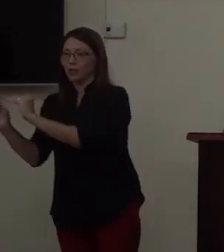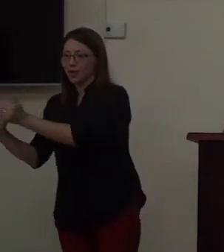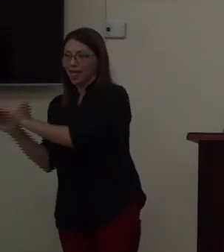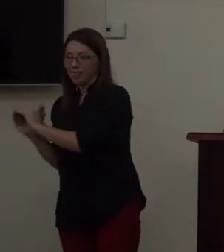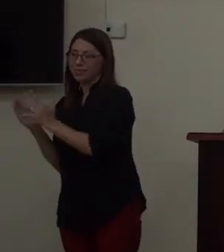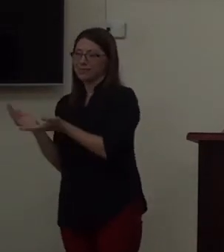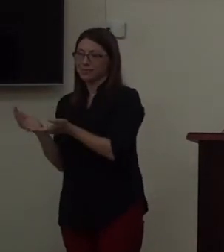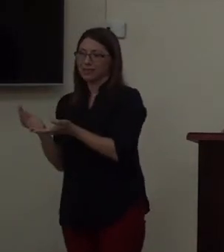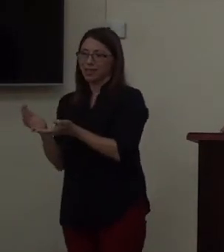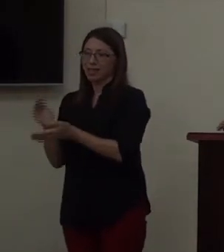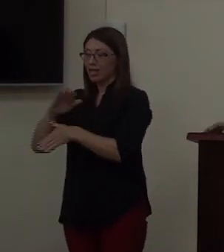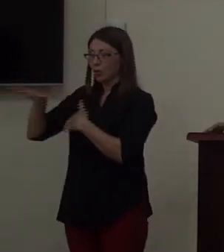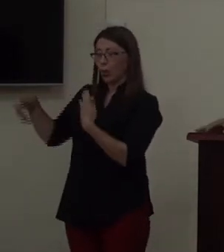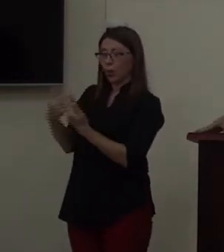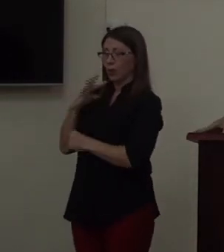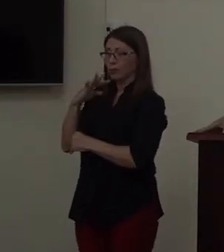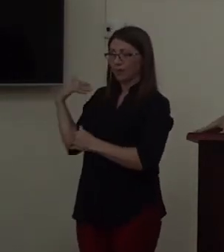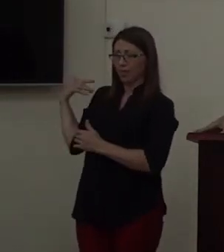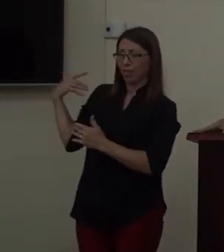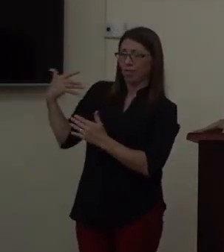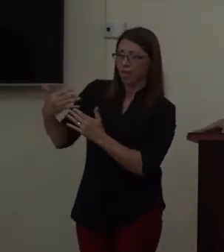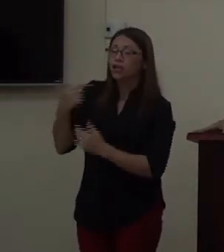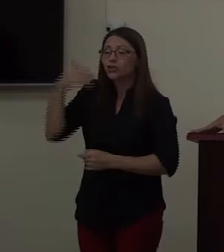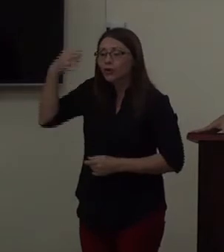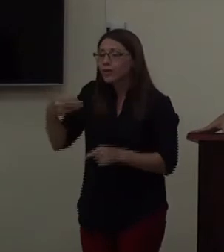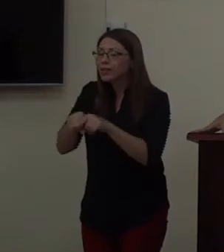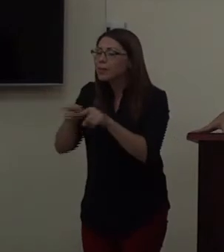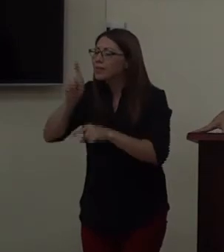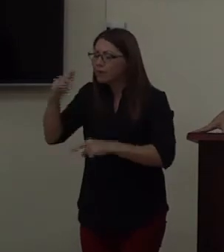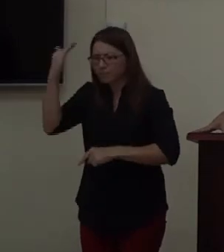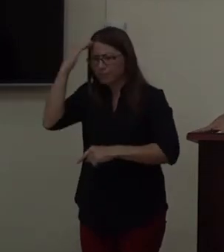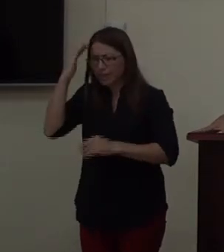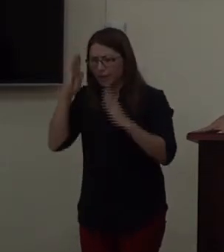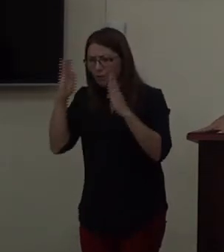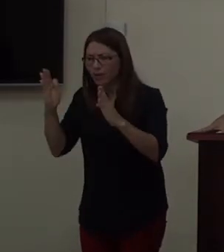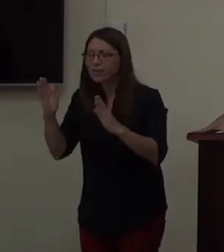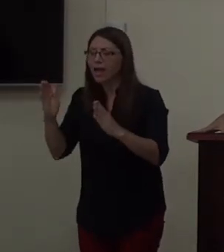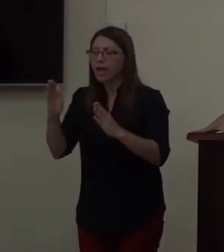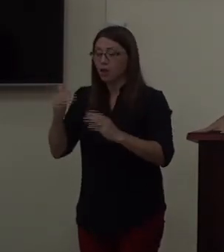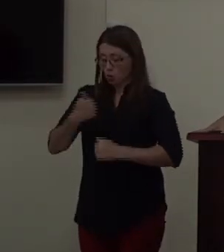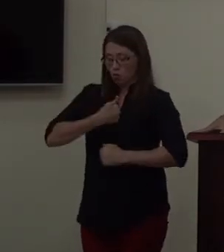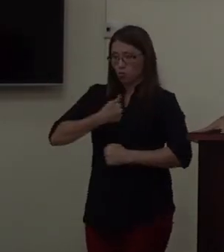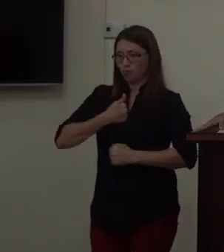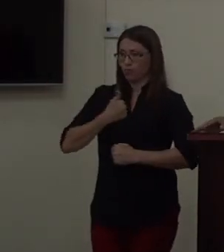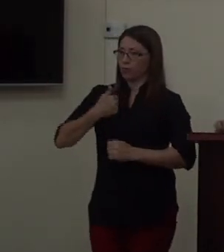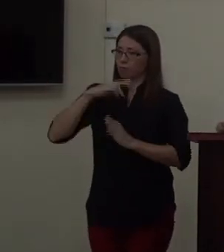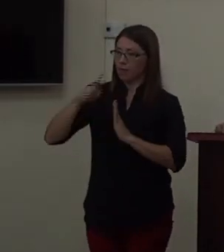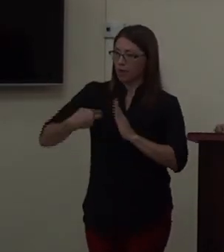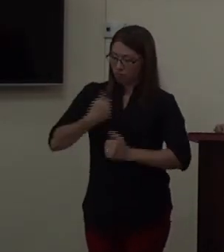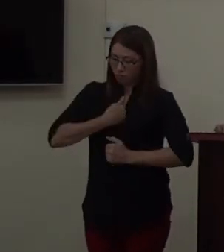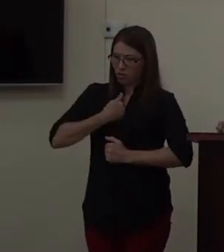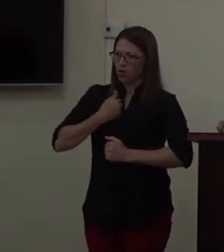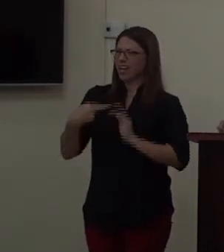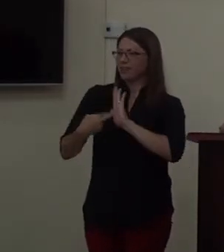lo que nos venían mencionando, yo creo que también hay que tener muy en cuenta el papel de uno como sujeto y lo que representa para